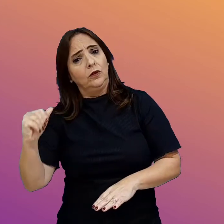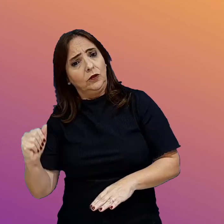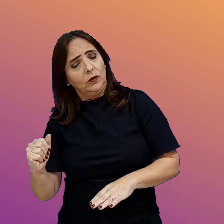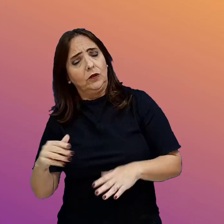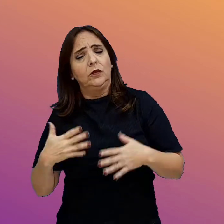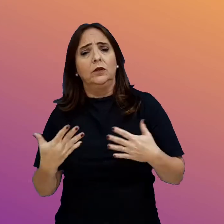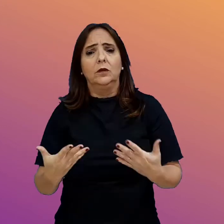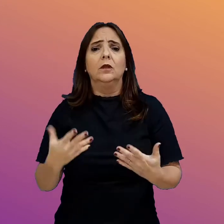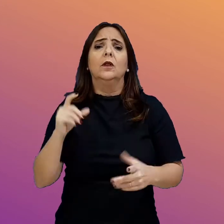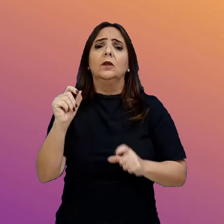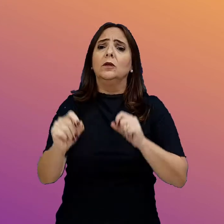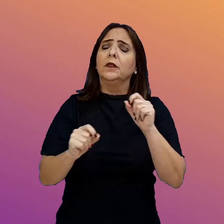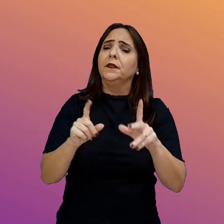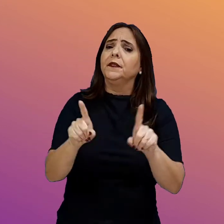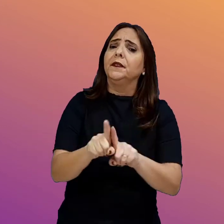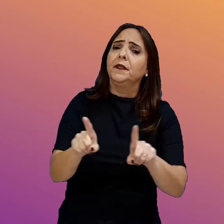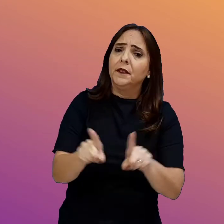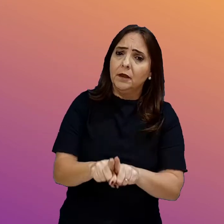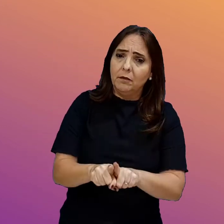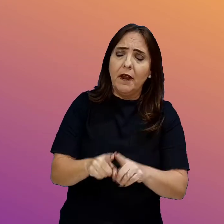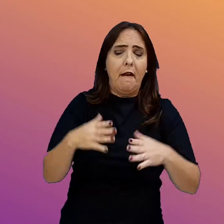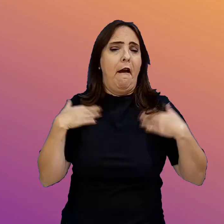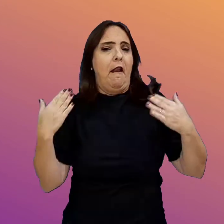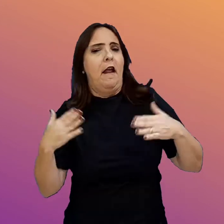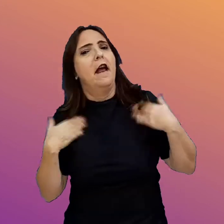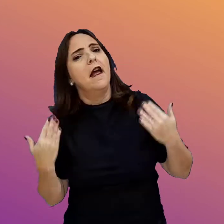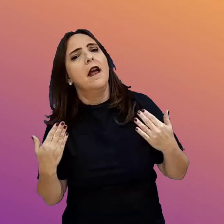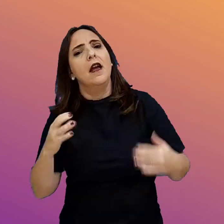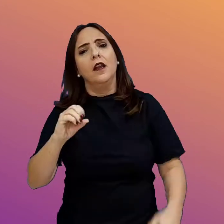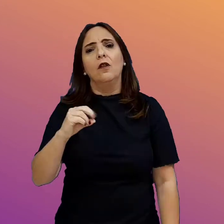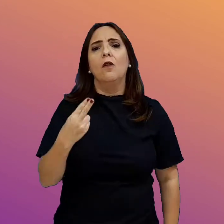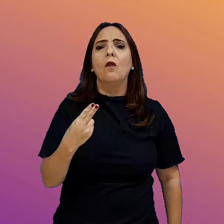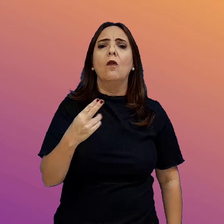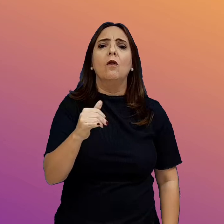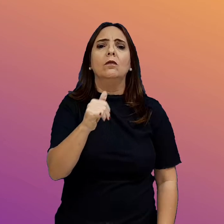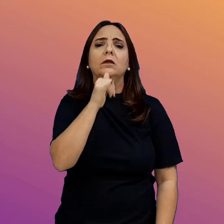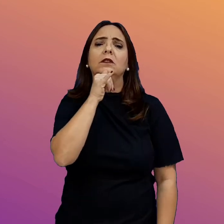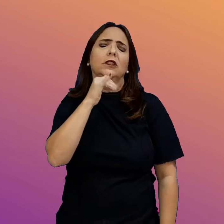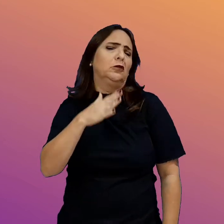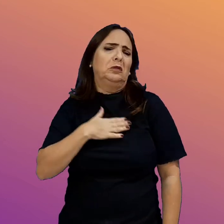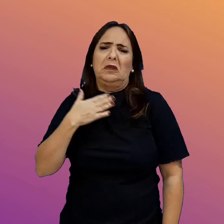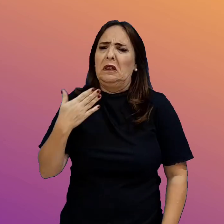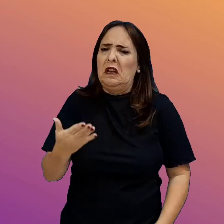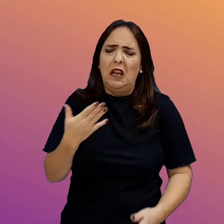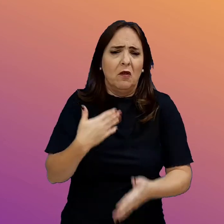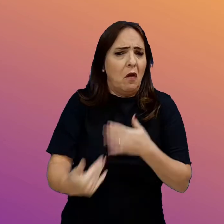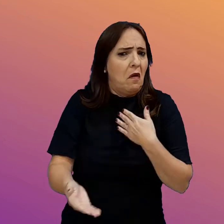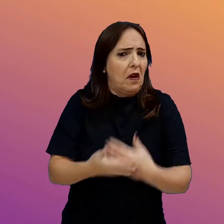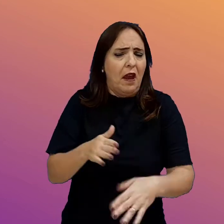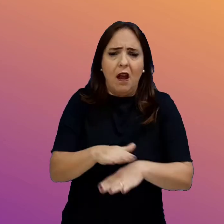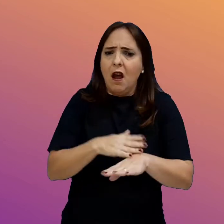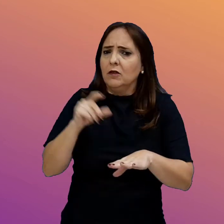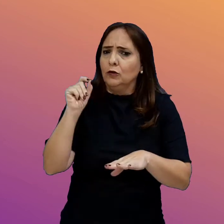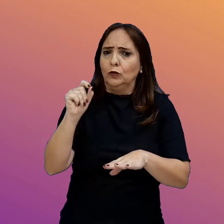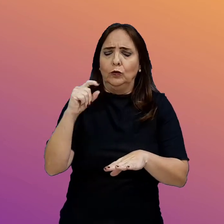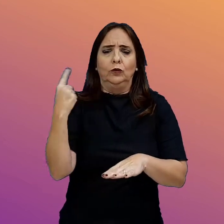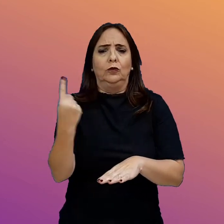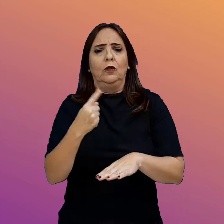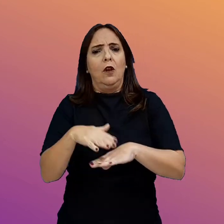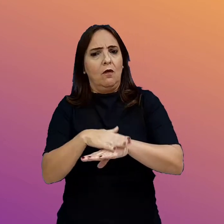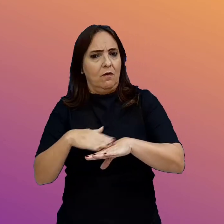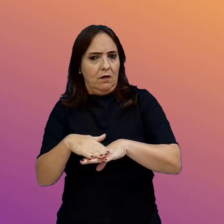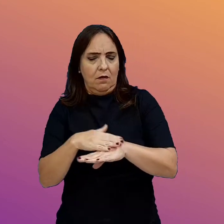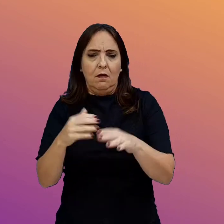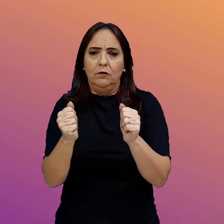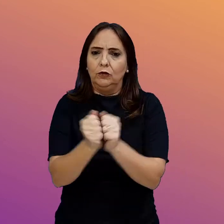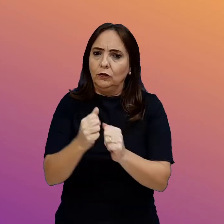chocante, que também foi alegre, que foi surpreendente. A mesa